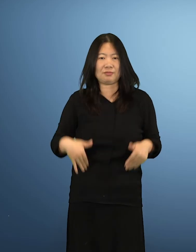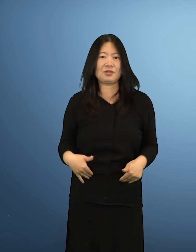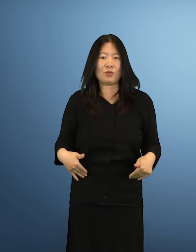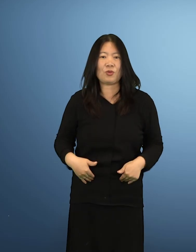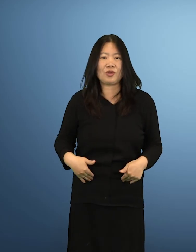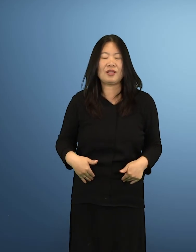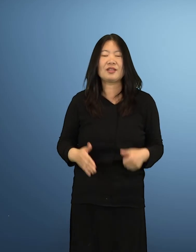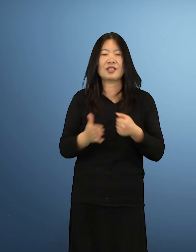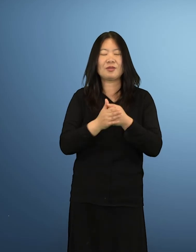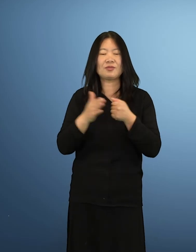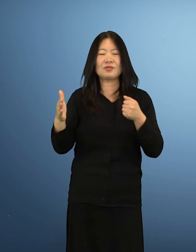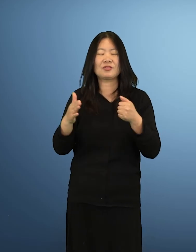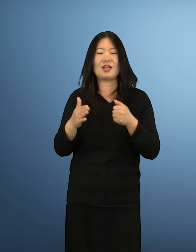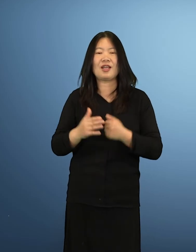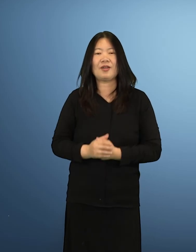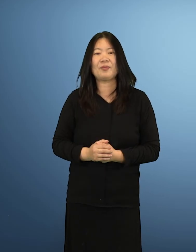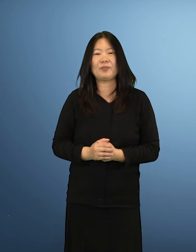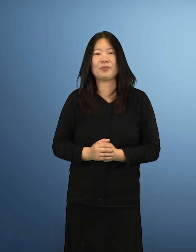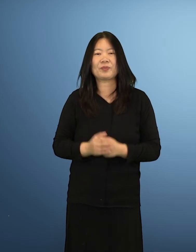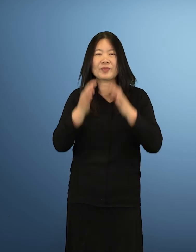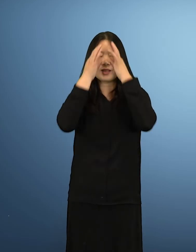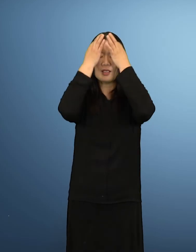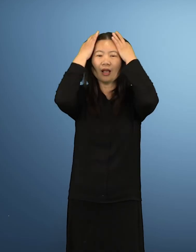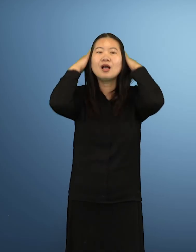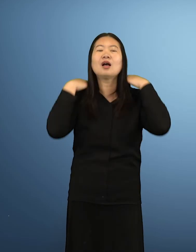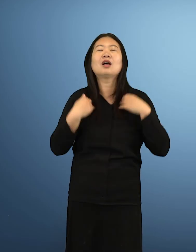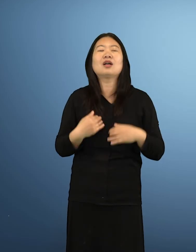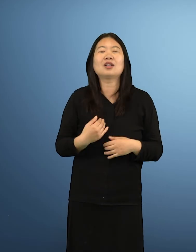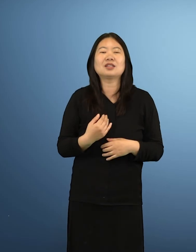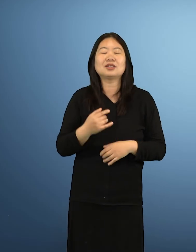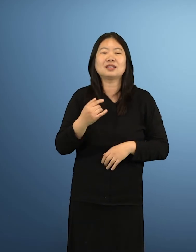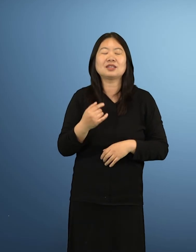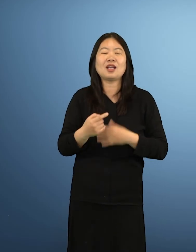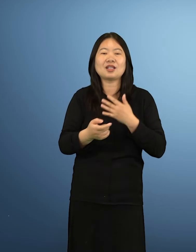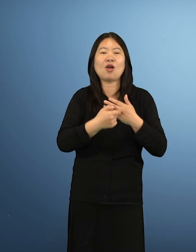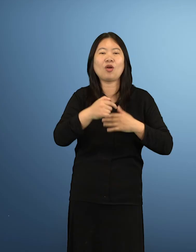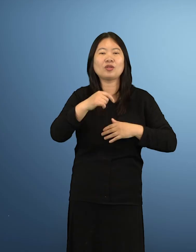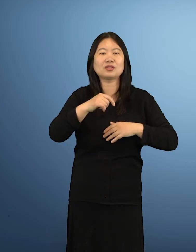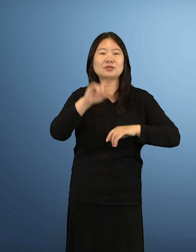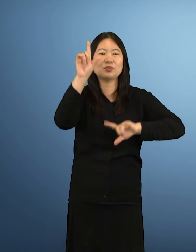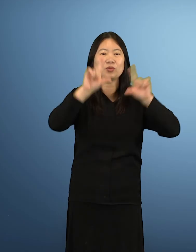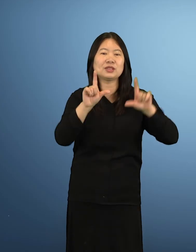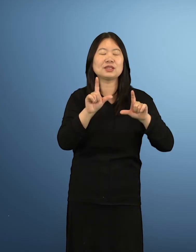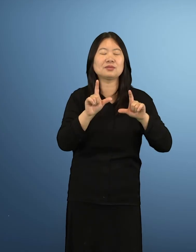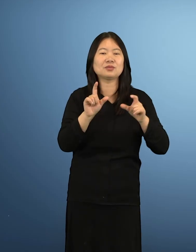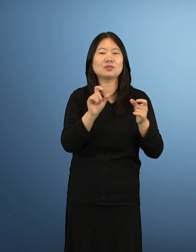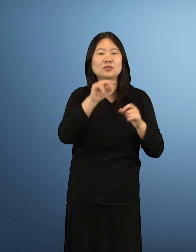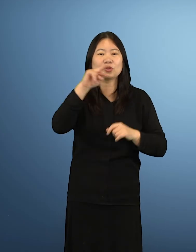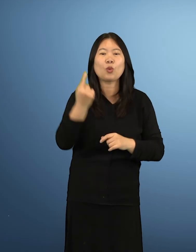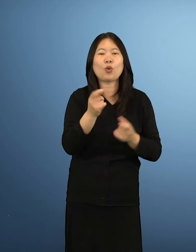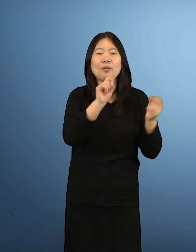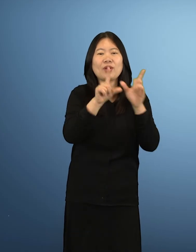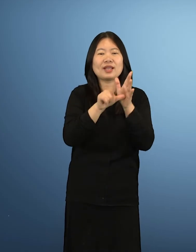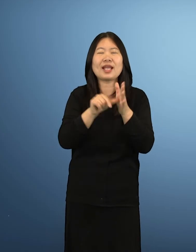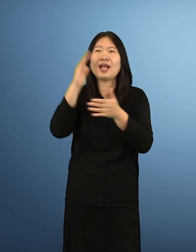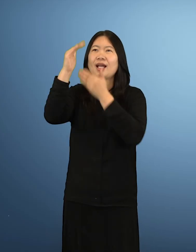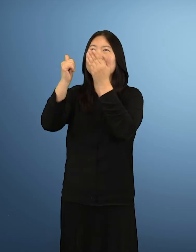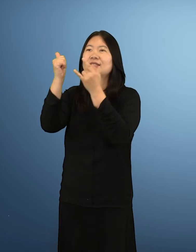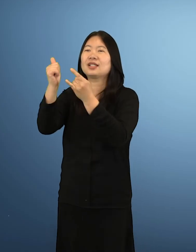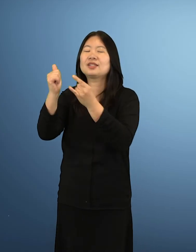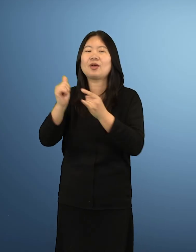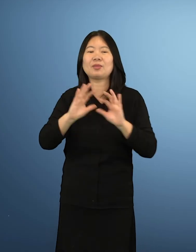오늘 그럴 때 하나님께서 이 백성들에게로 돌아오겠다는 얘기예요. 그러니까